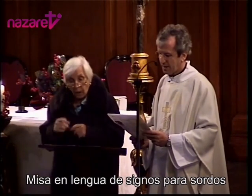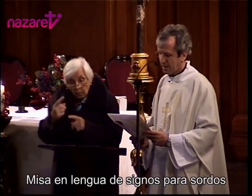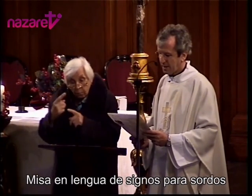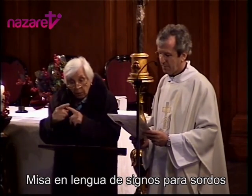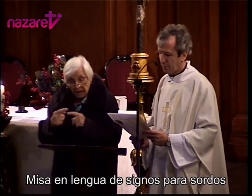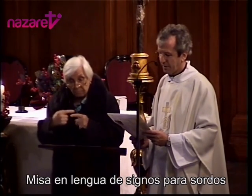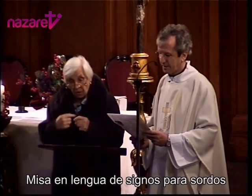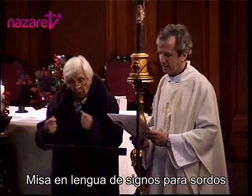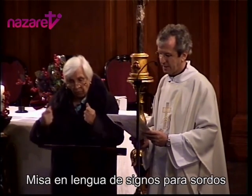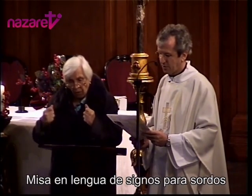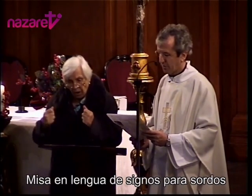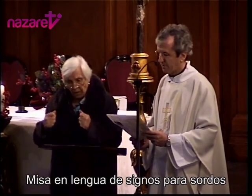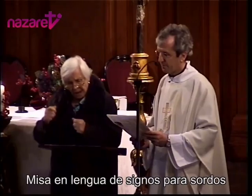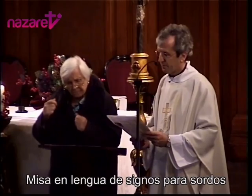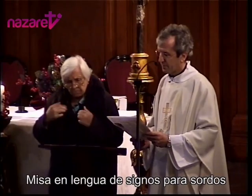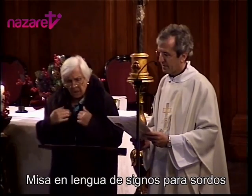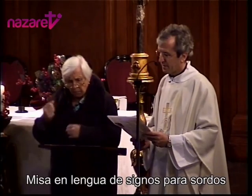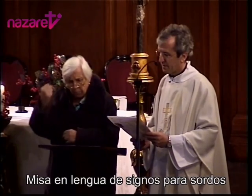fuerza y mi poder es el Señor.